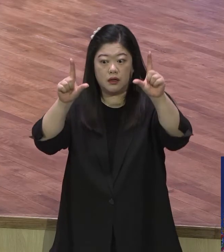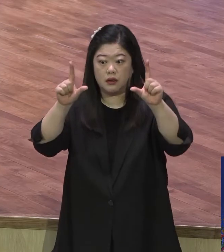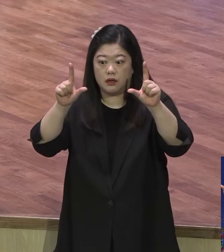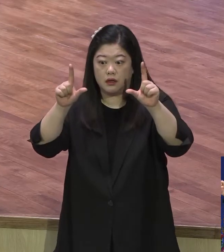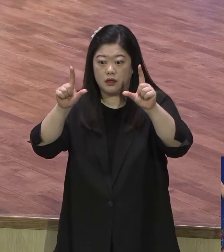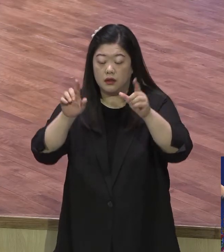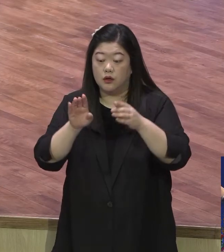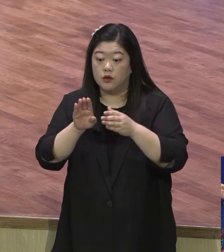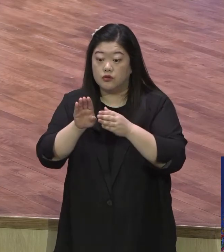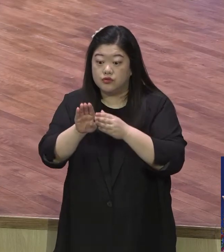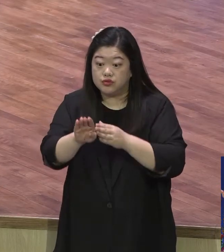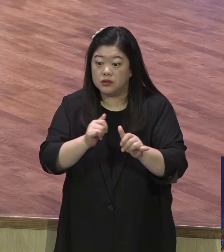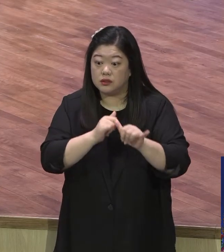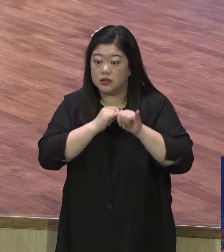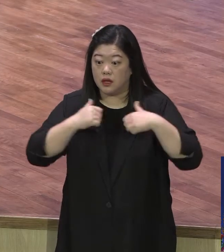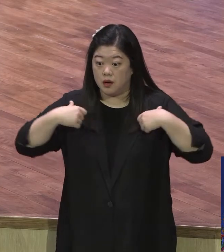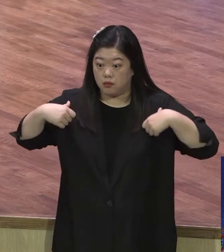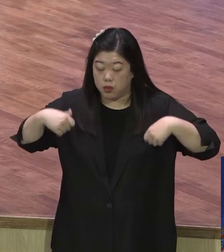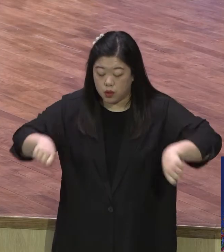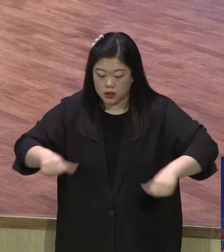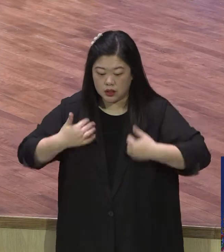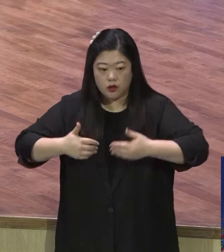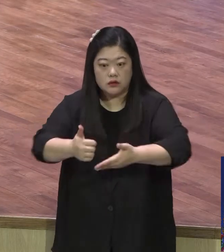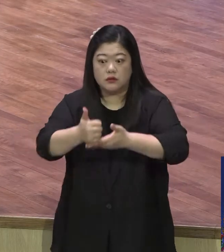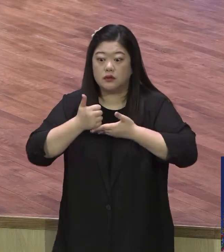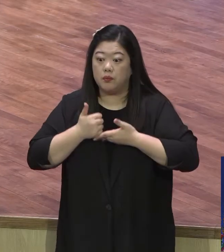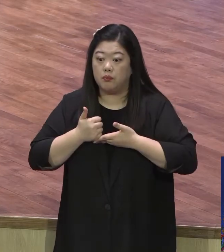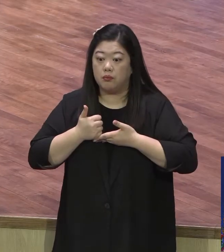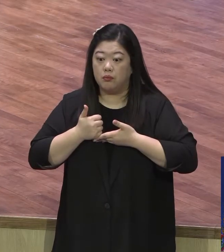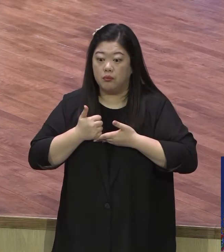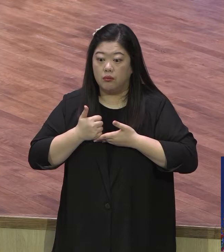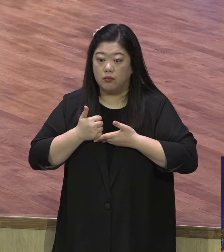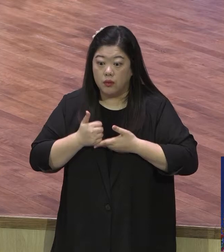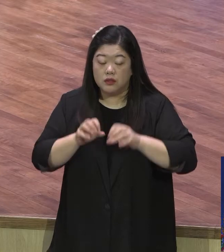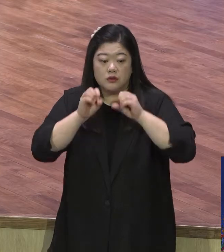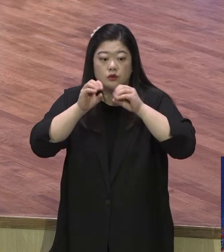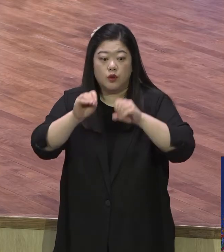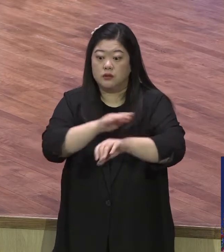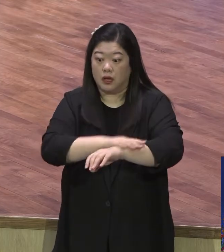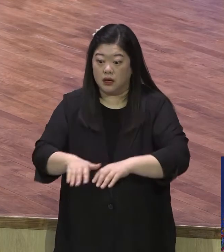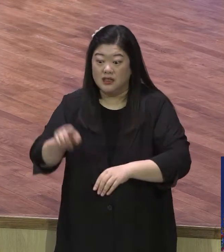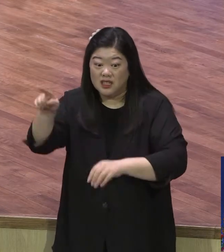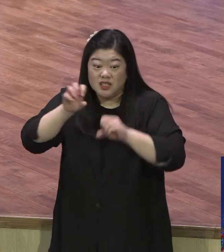사진 보내주고 이번 성교도 할 때 동영상 다 나왔잖아요 손가락으로 해요